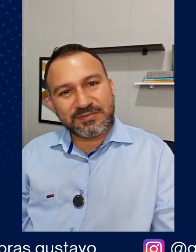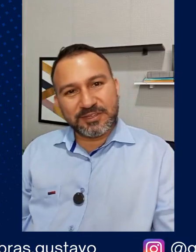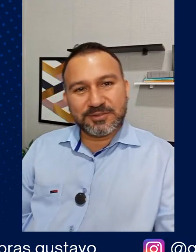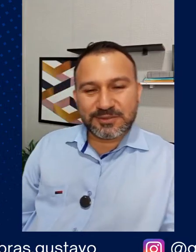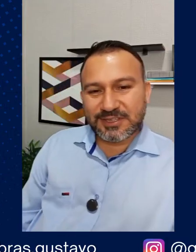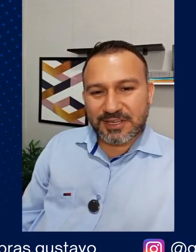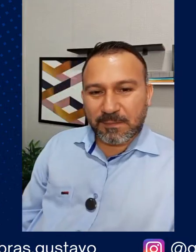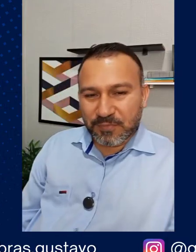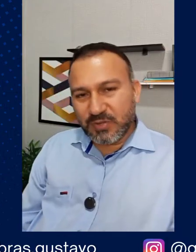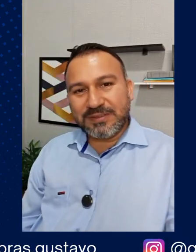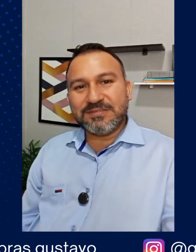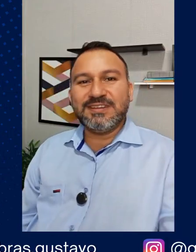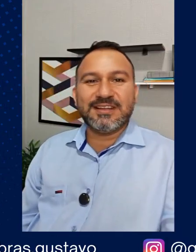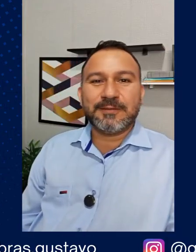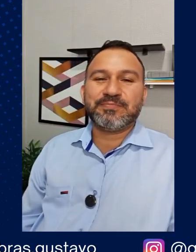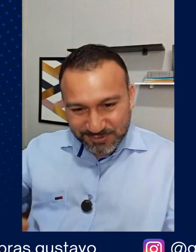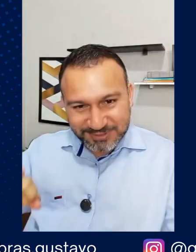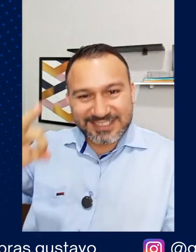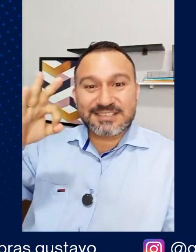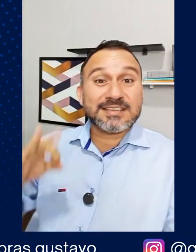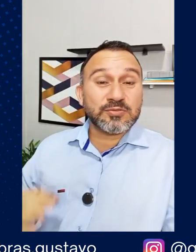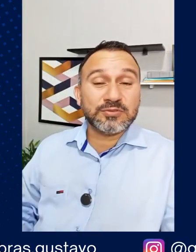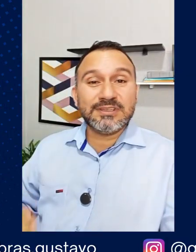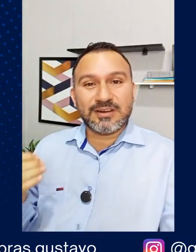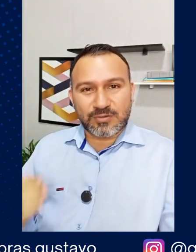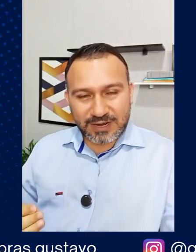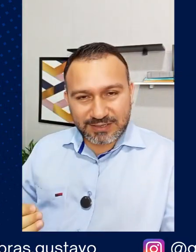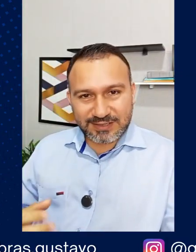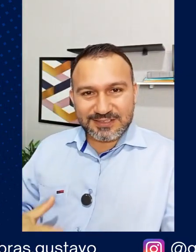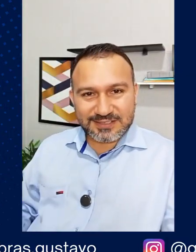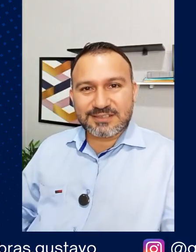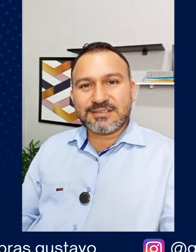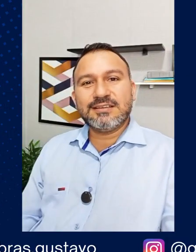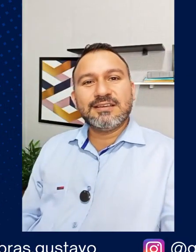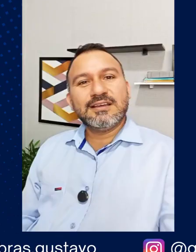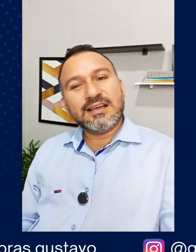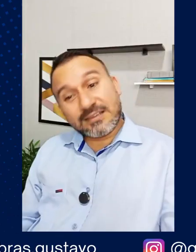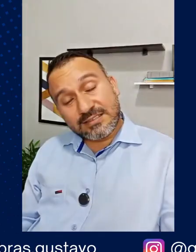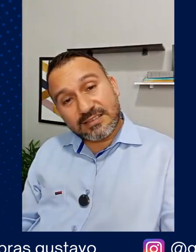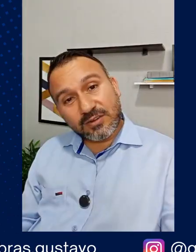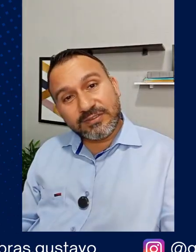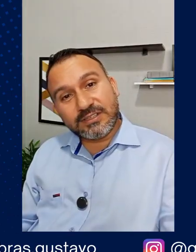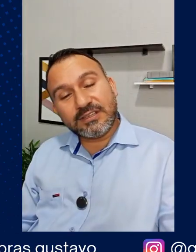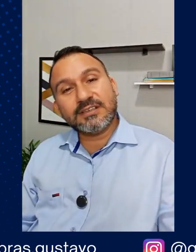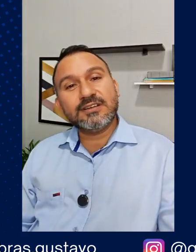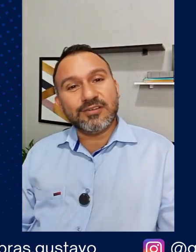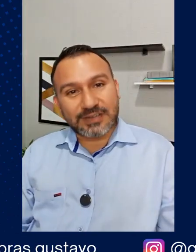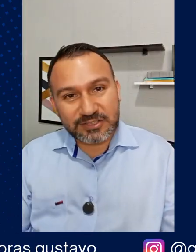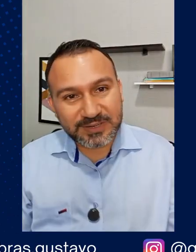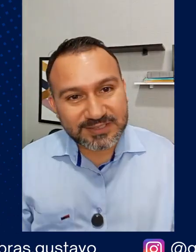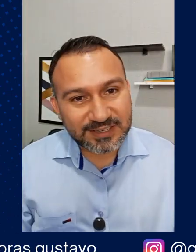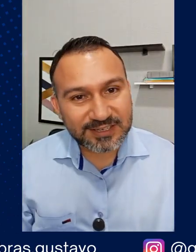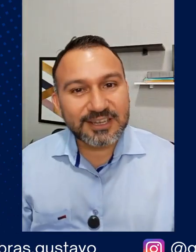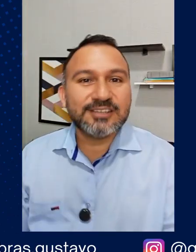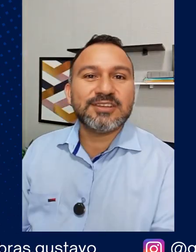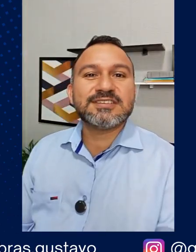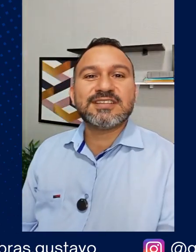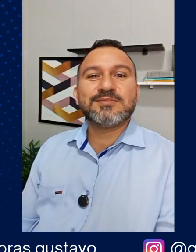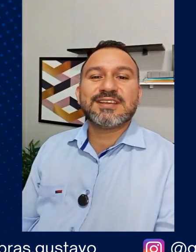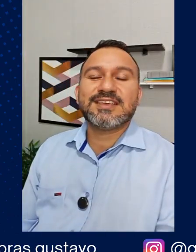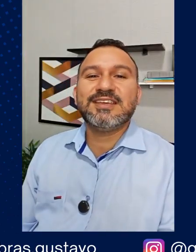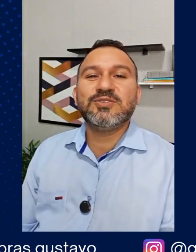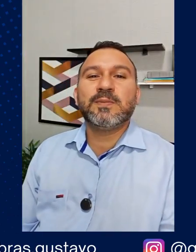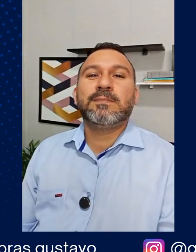Seja muito bem-vindo e muito bem-vinda toda segunda, quarta e sexta, às 19h30, horário de Brasília.